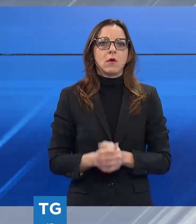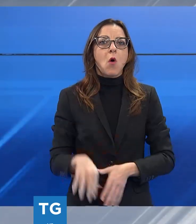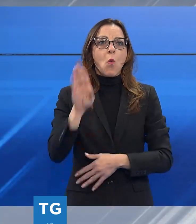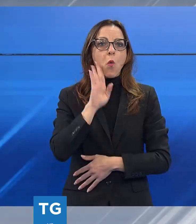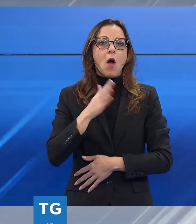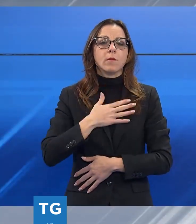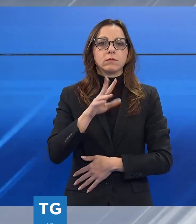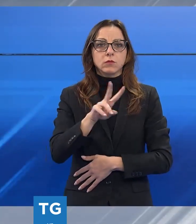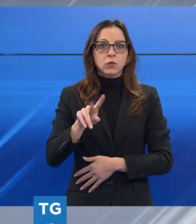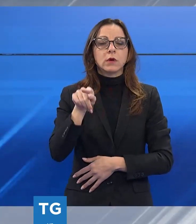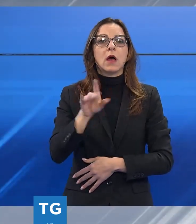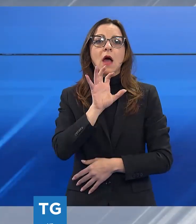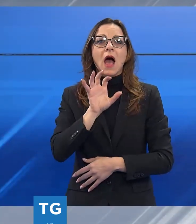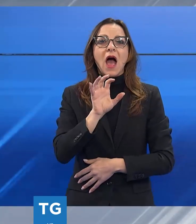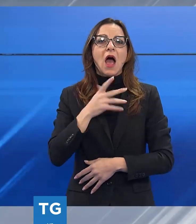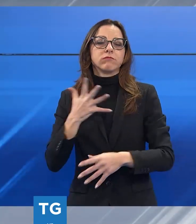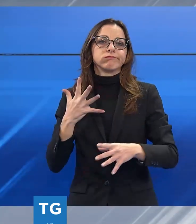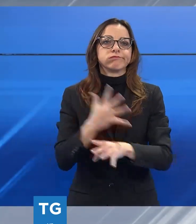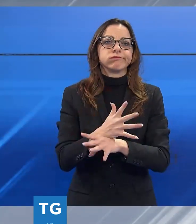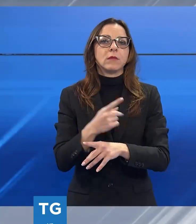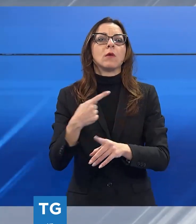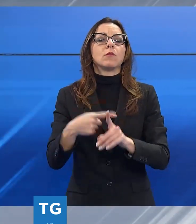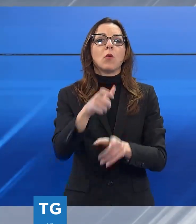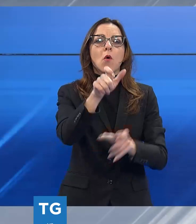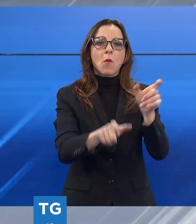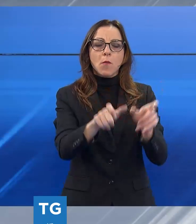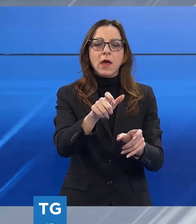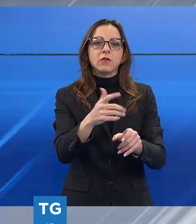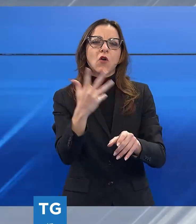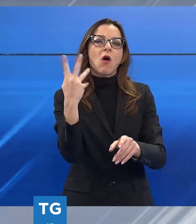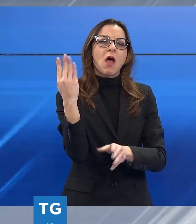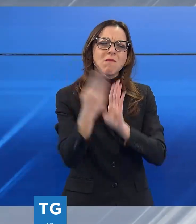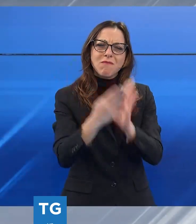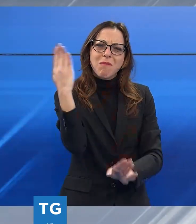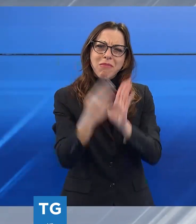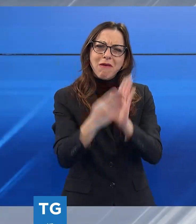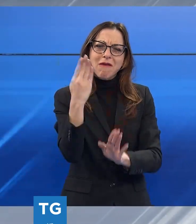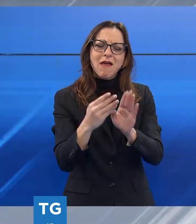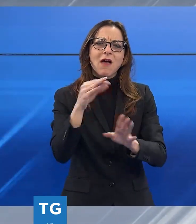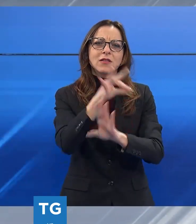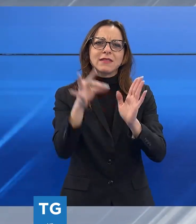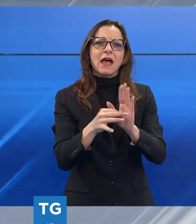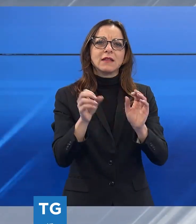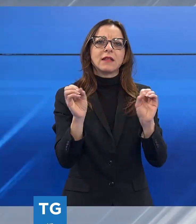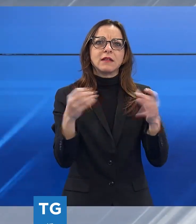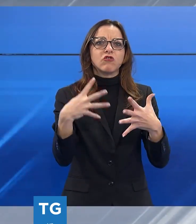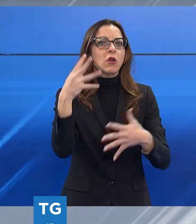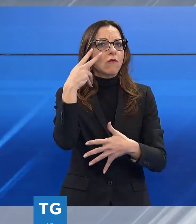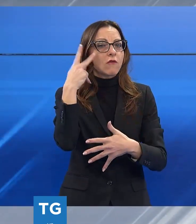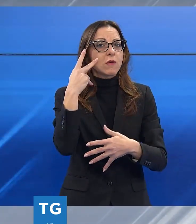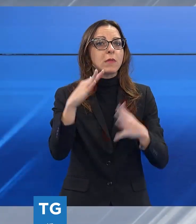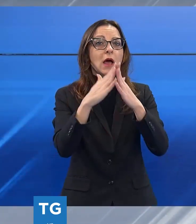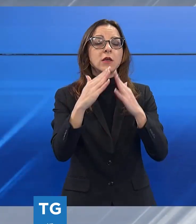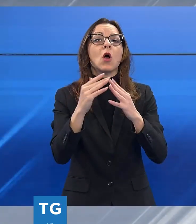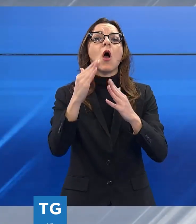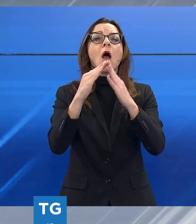accusato di aver aggredito e picchiato violentemente l'anziano il 19 febbraio all'interno della sua abitazione in centro, causandogli